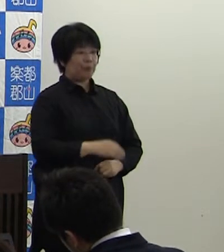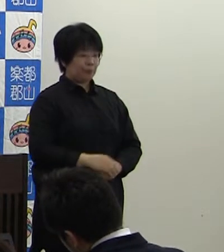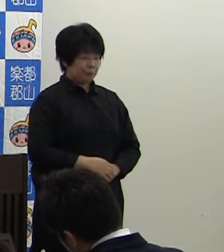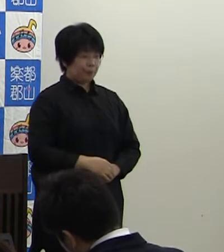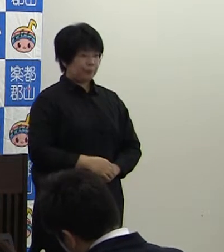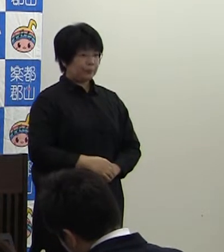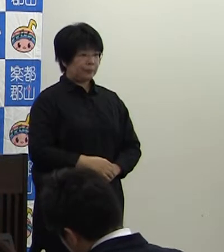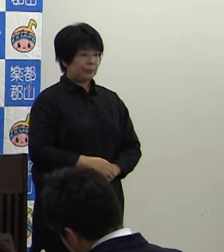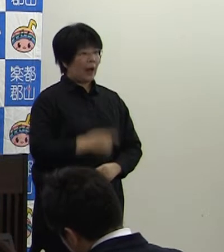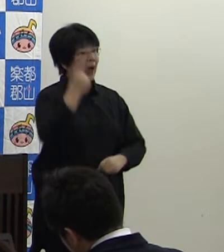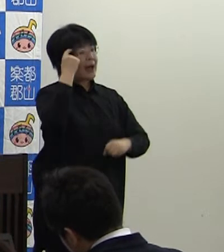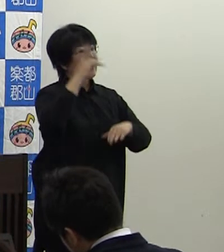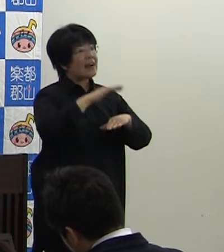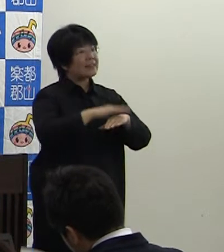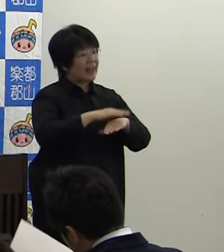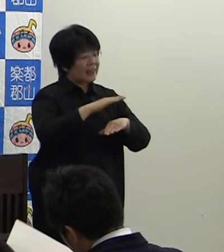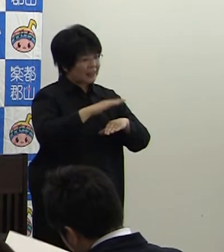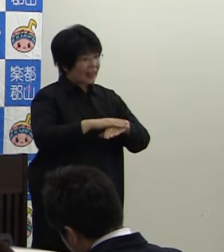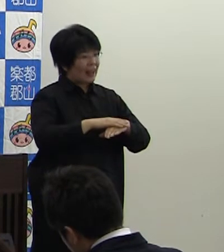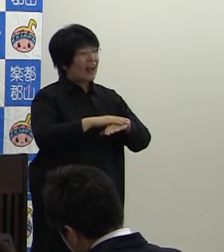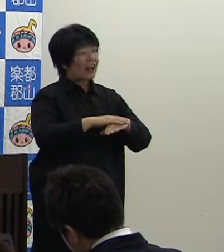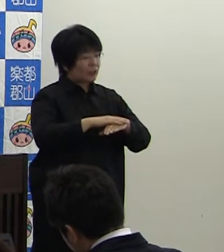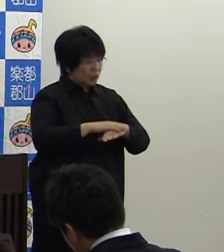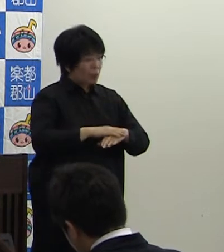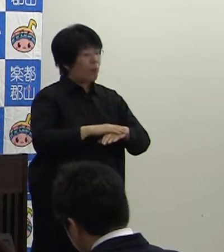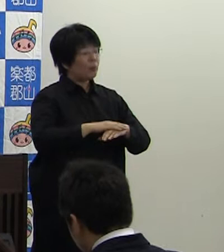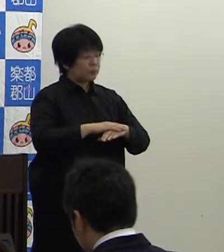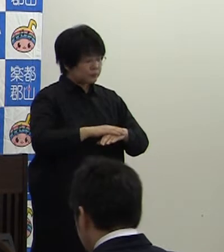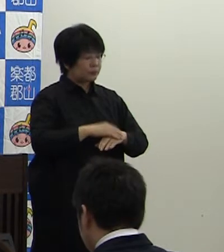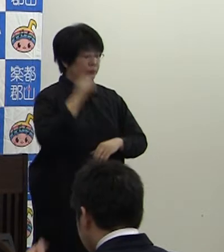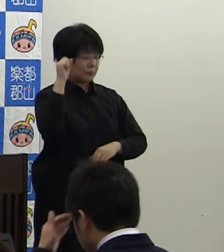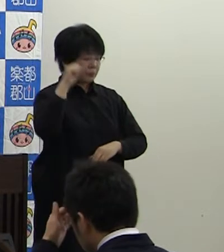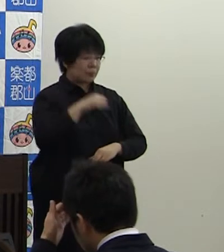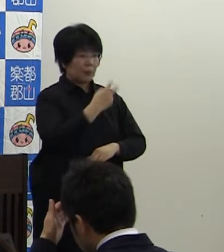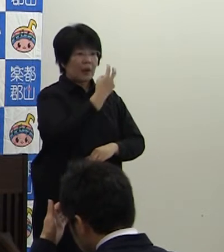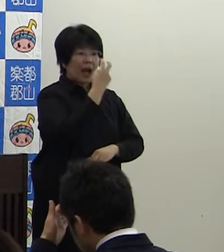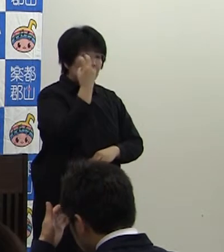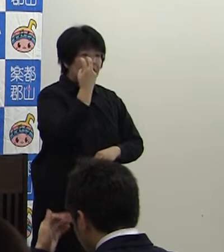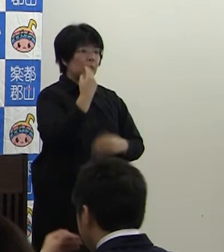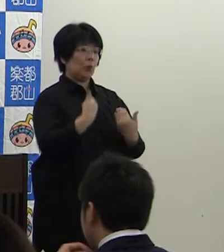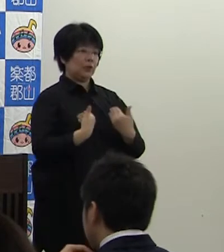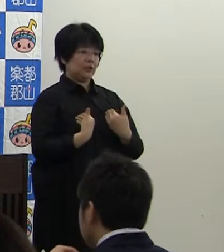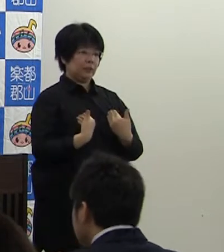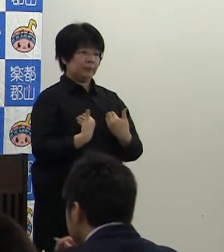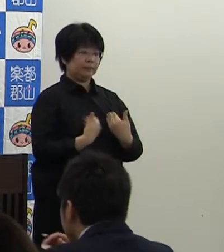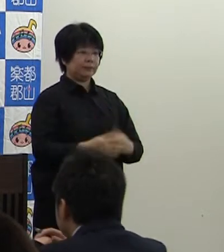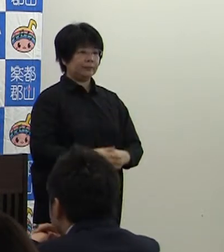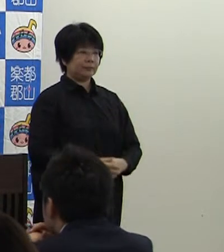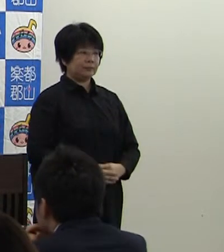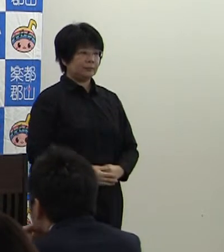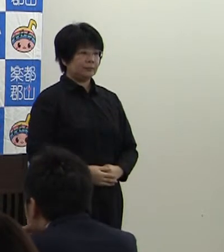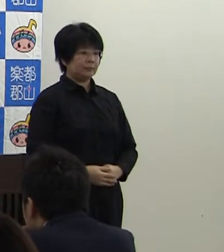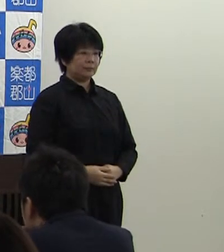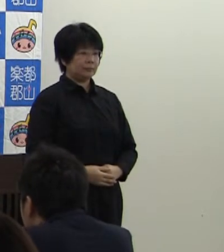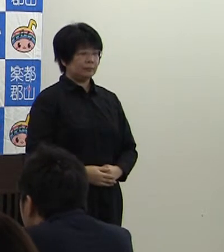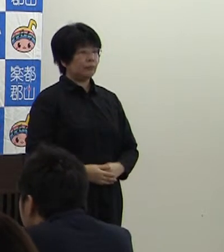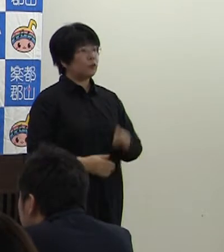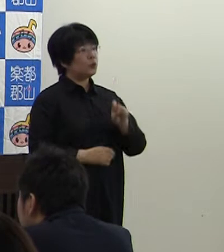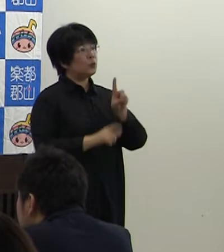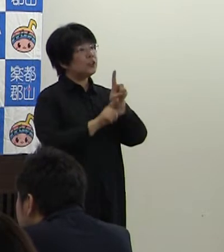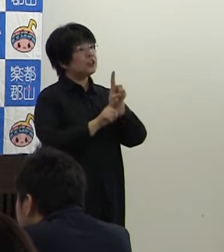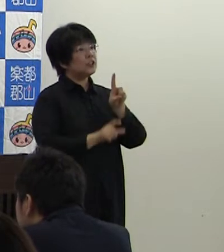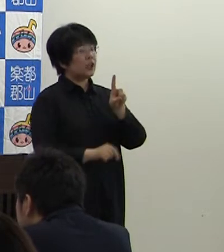観をお互いに認識し合うということが大事だと思っています。で、私もこの 11月